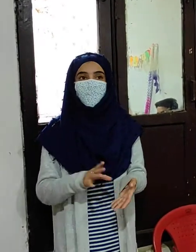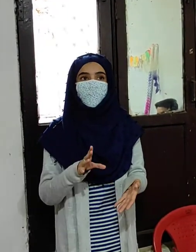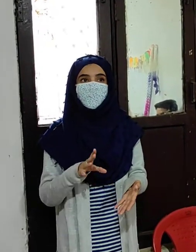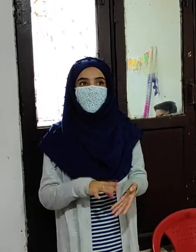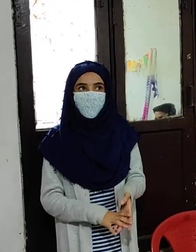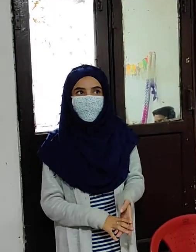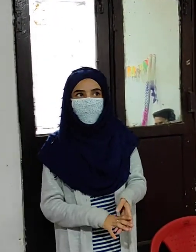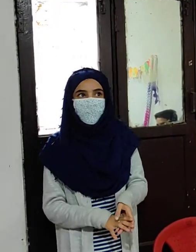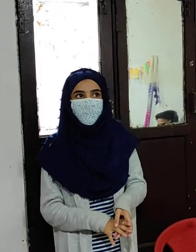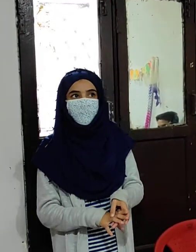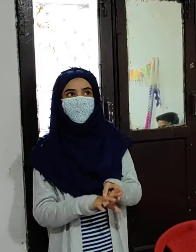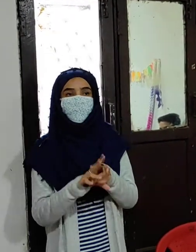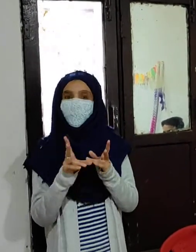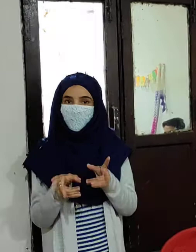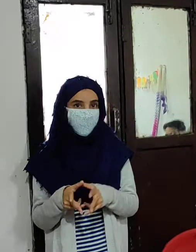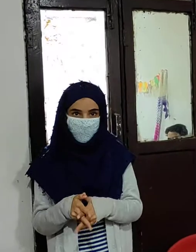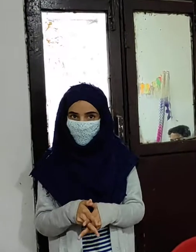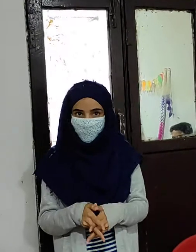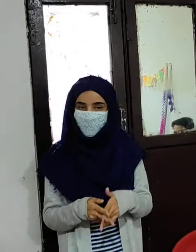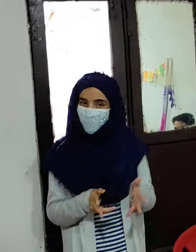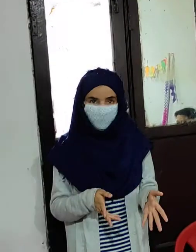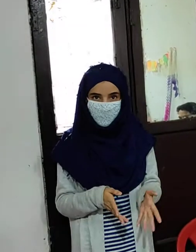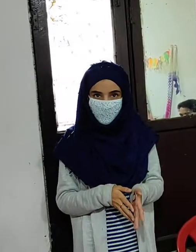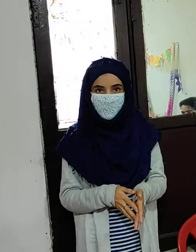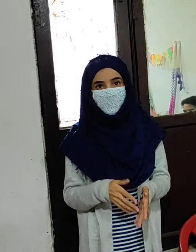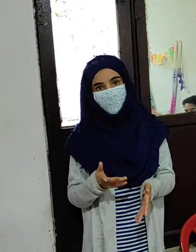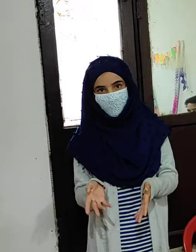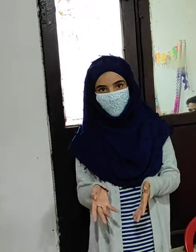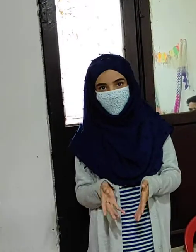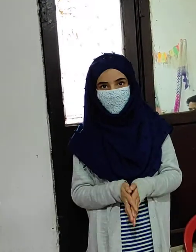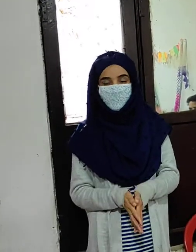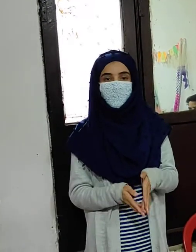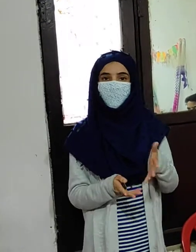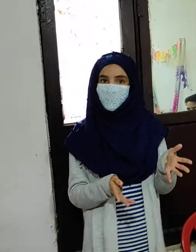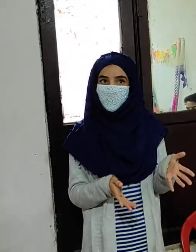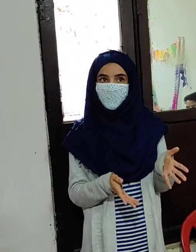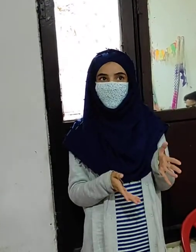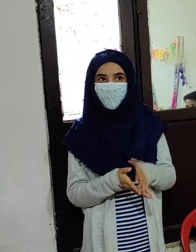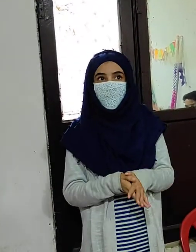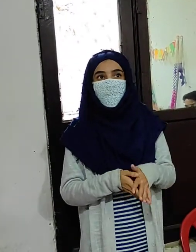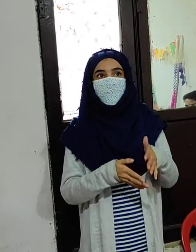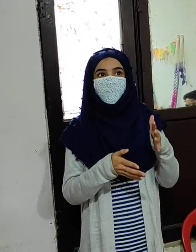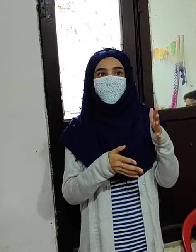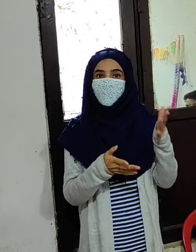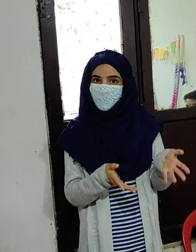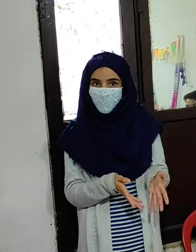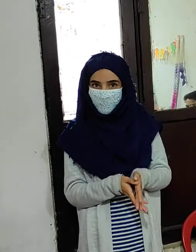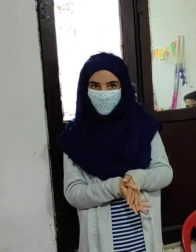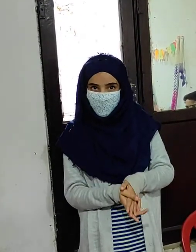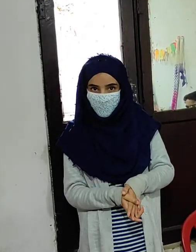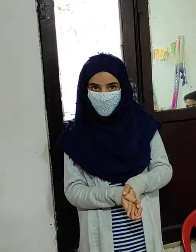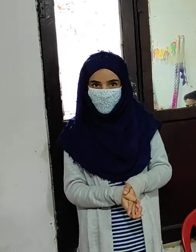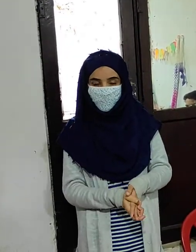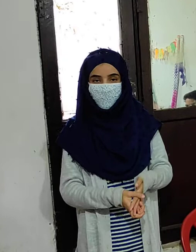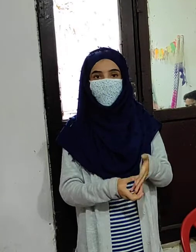और सेल वॉल दो तरीके के होते हैं, प्राइमरी सेल्स एंड सेकेंडरी सेल्स। प्राइमरी सेल्स में मेरिस्टेमेटिक सेल आ जाते हैं,